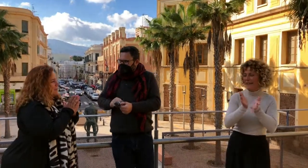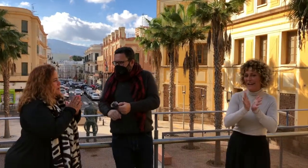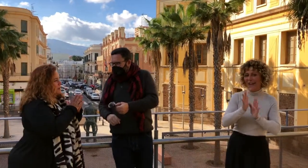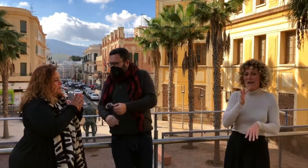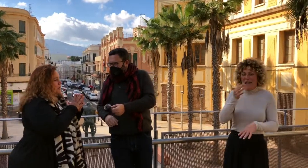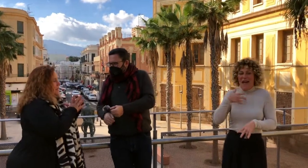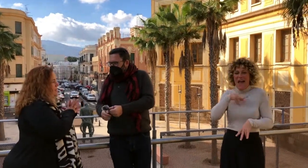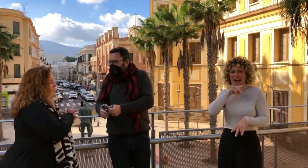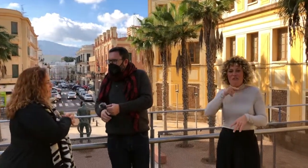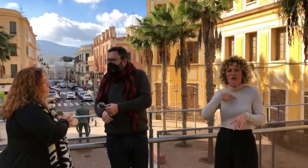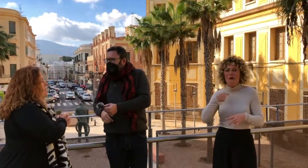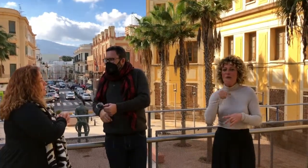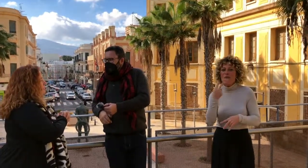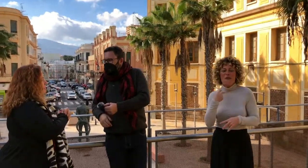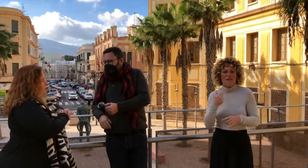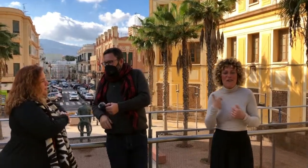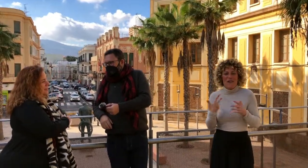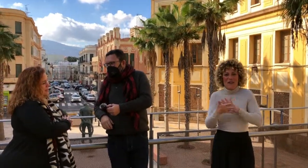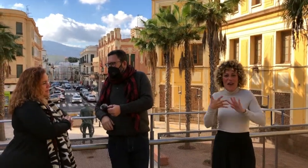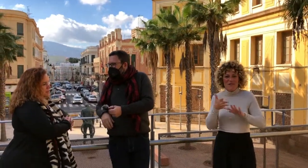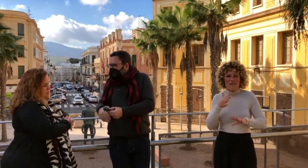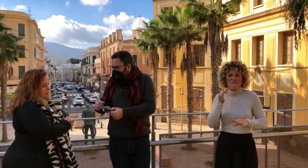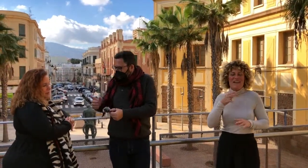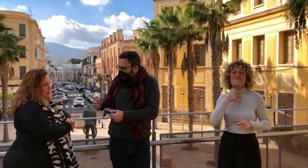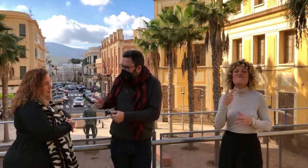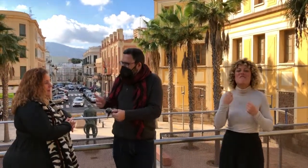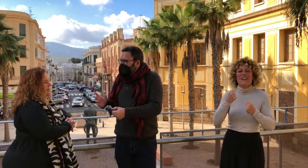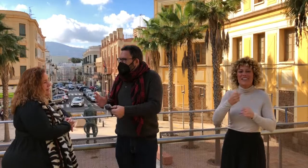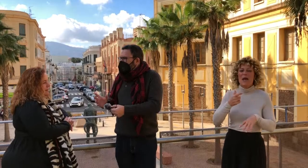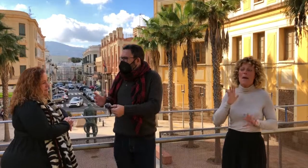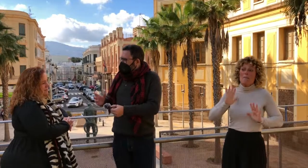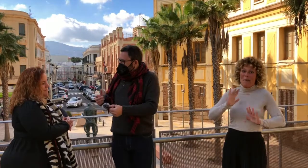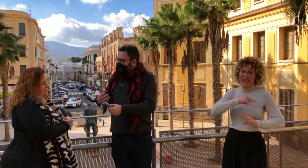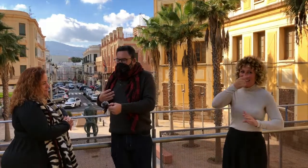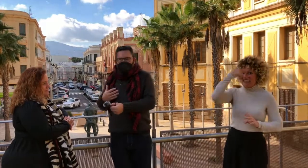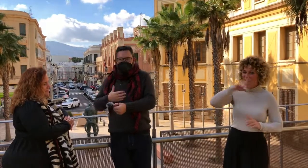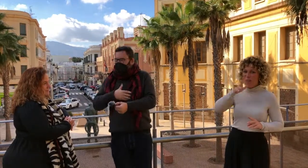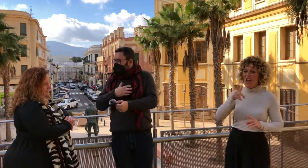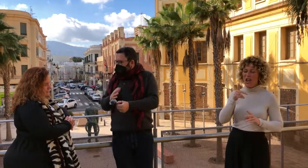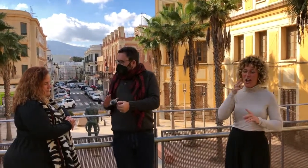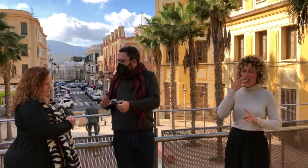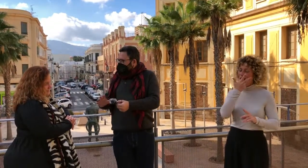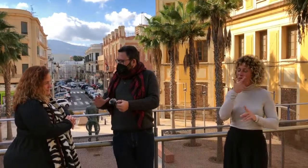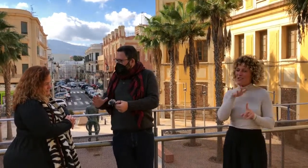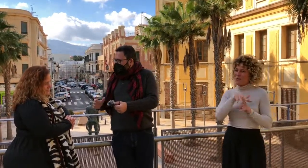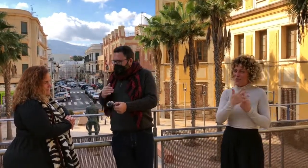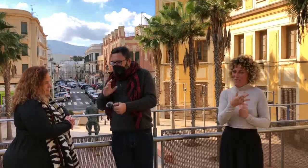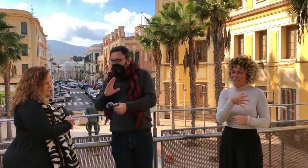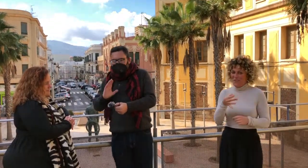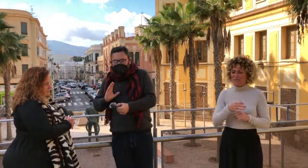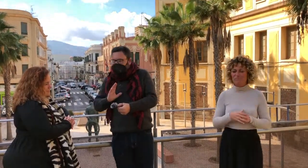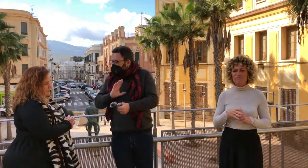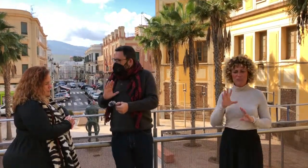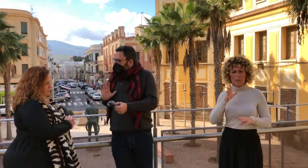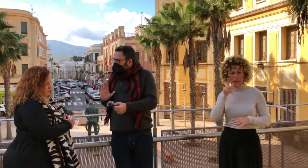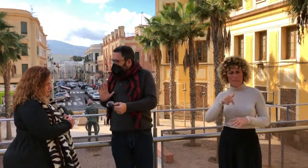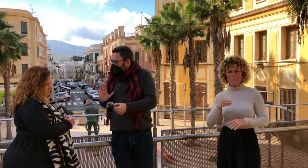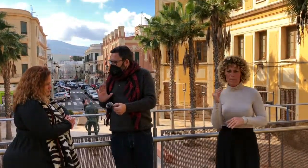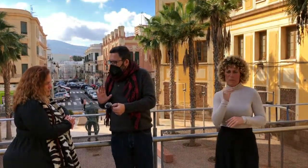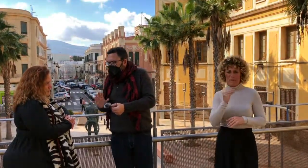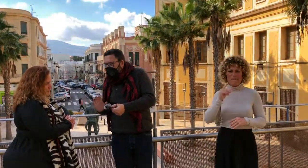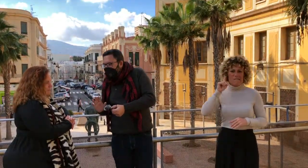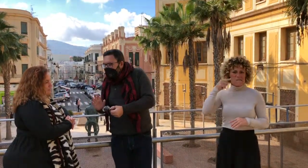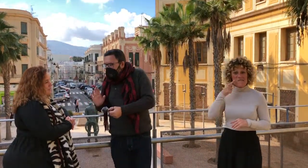que estamos hablando de lo que estamos hablando, porque conoce la situación igual. Yo creo que eso tiene que ser un esfuerzo grande. Ahora le preguntamos si